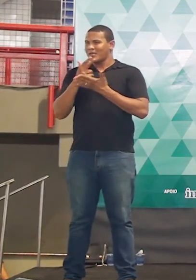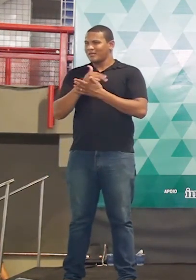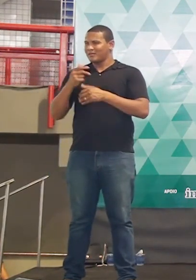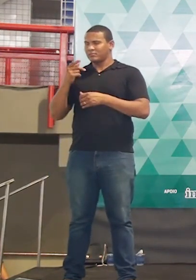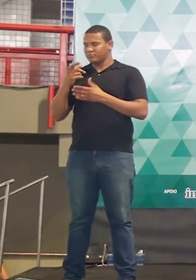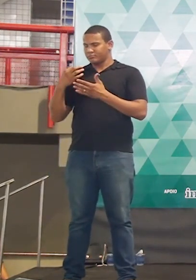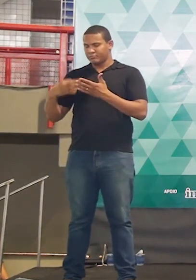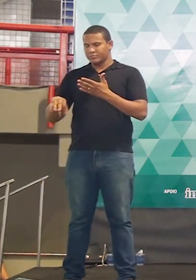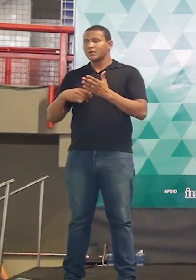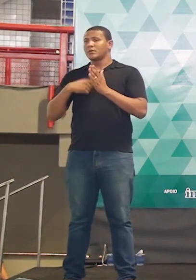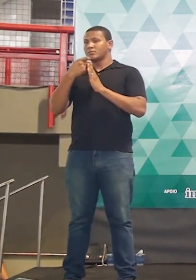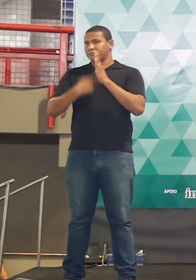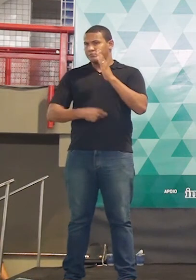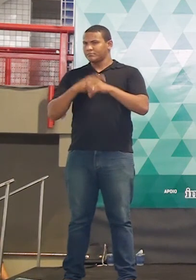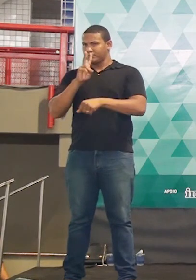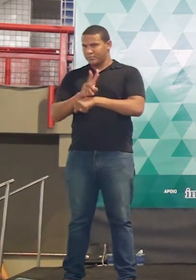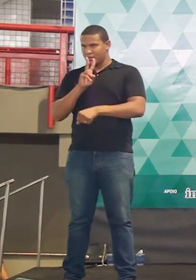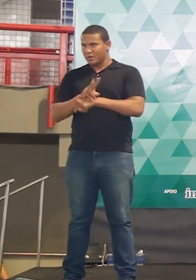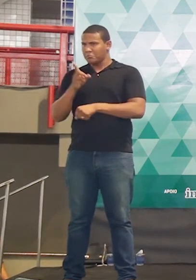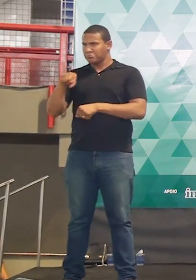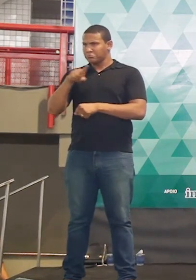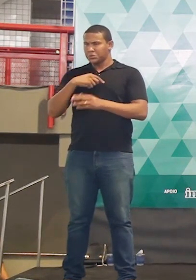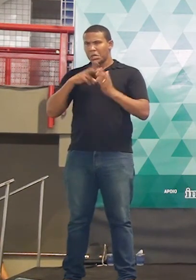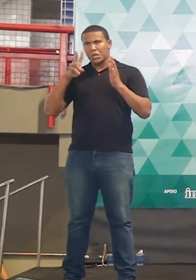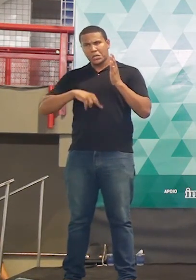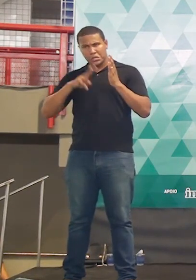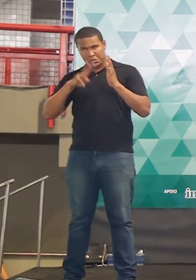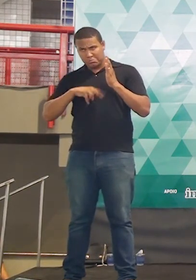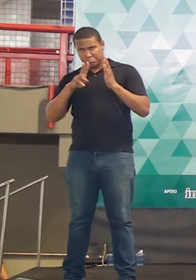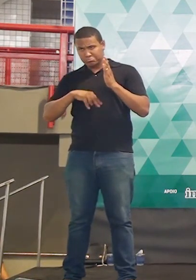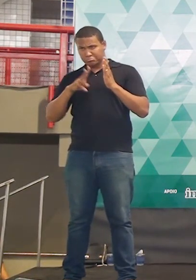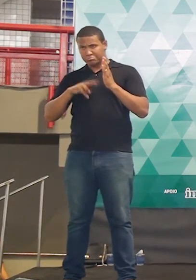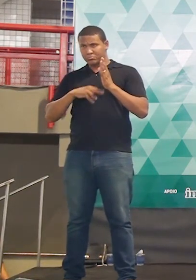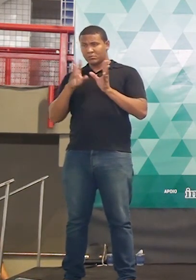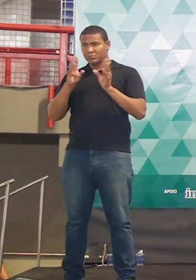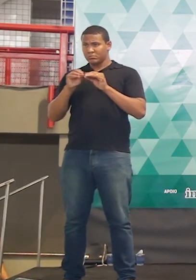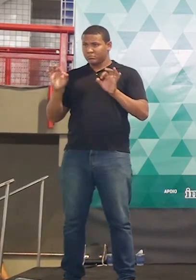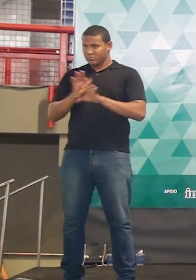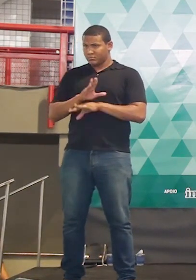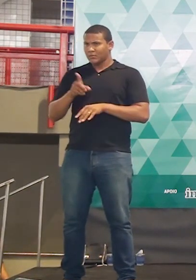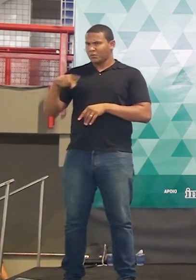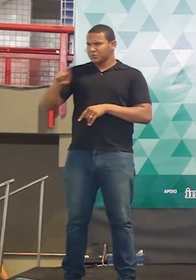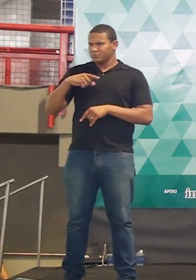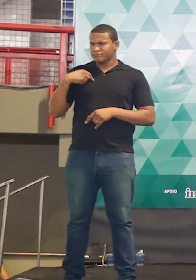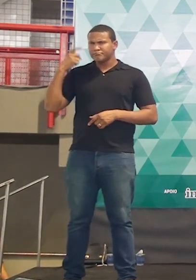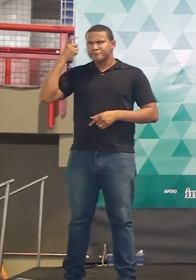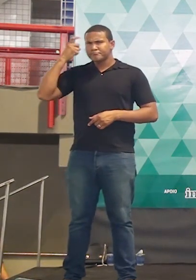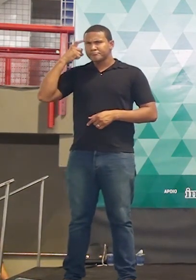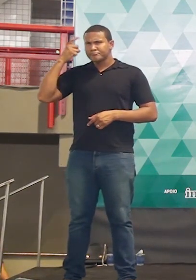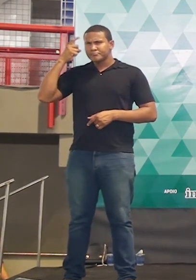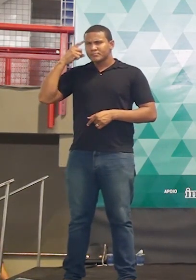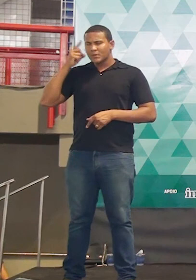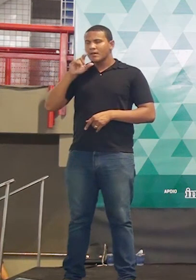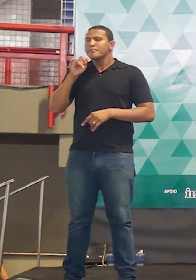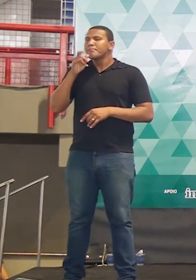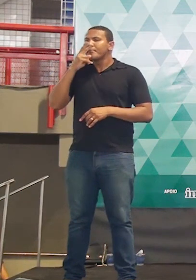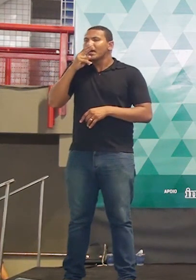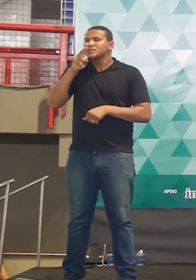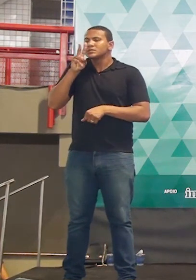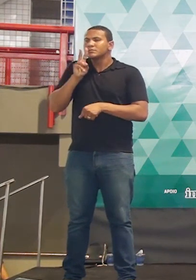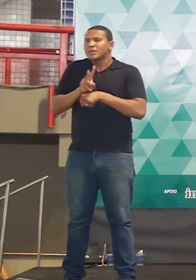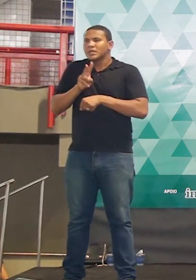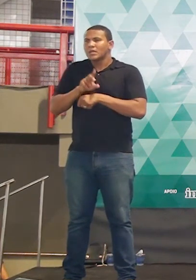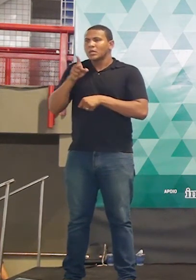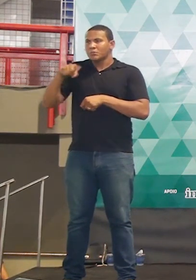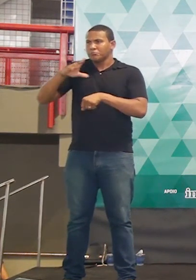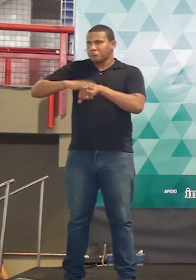só a conclusão. E você vai procurar respostas para essas 3 perguntas,